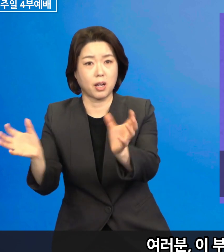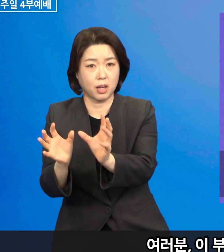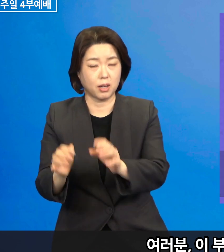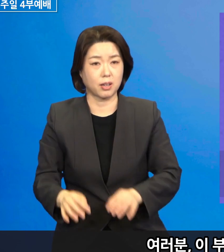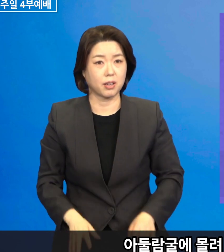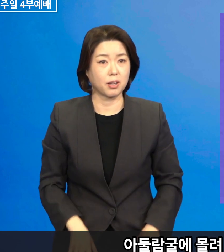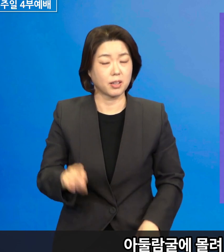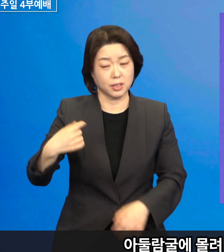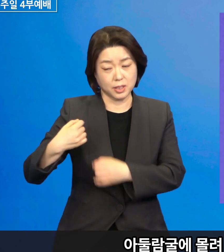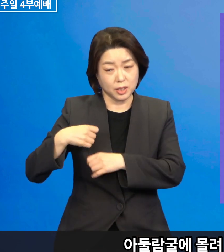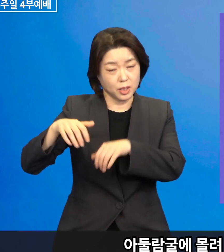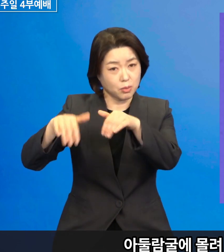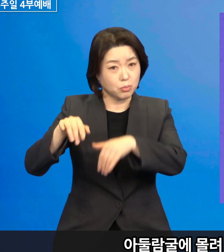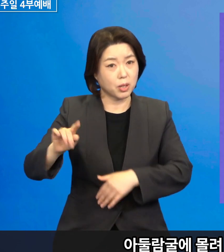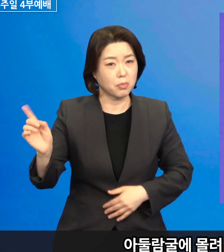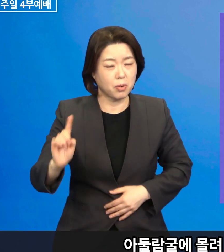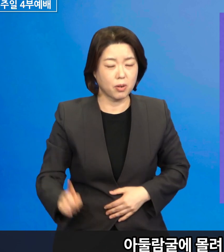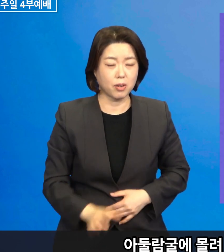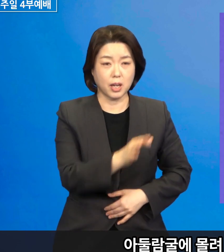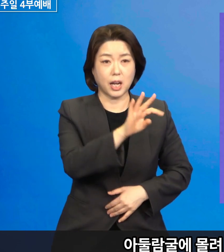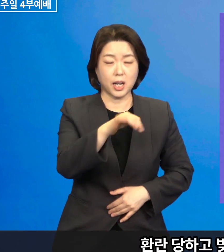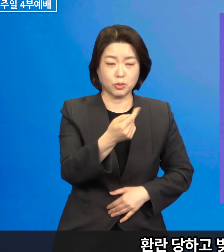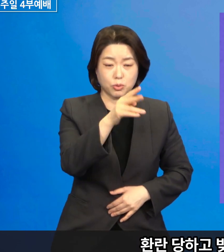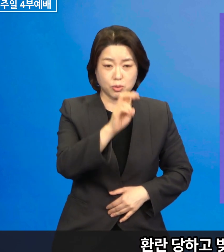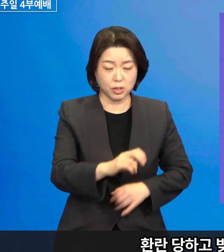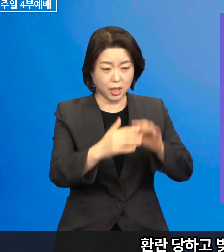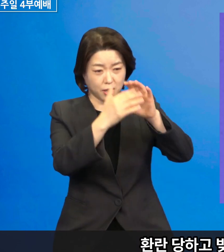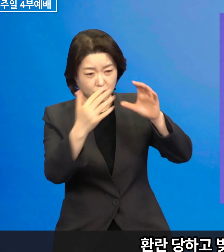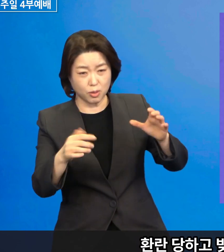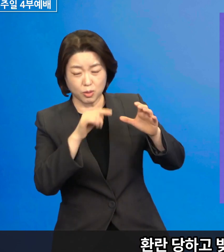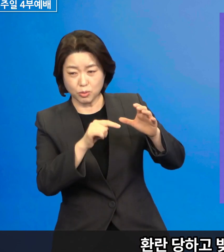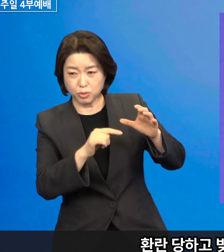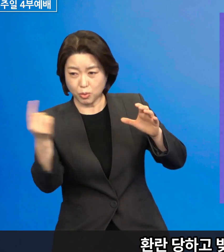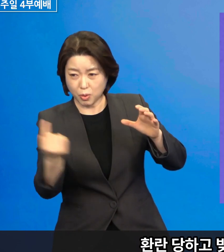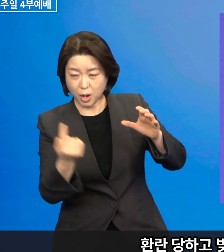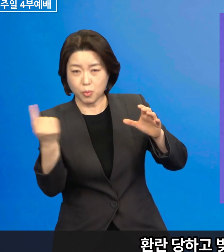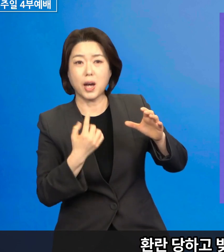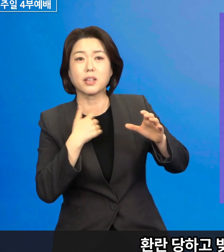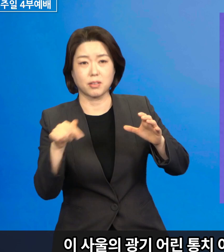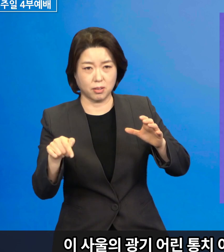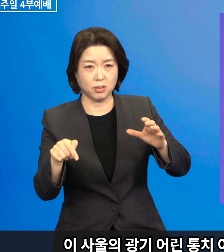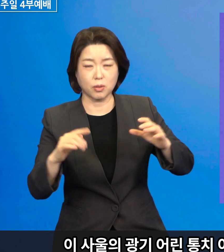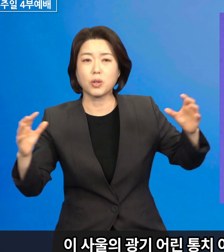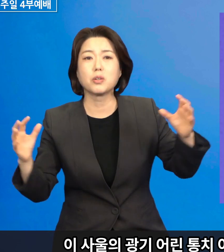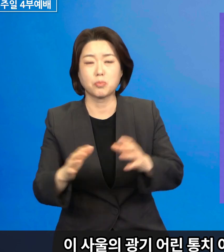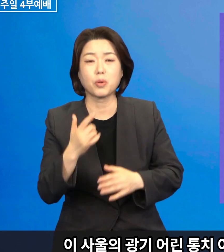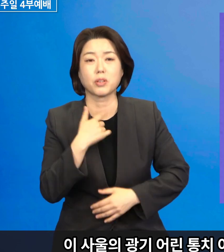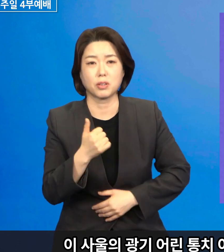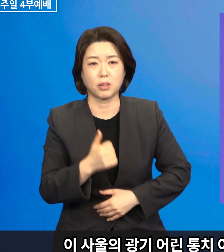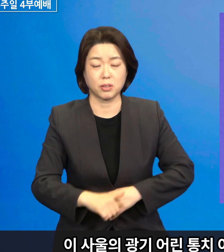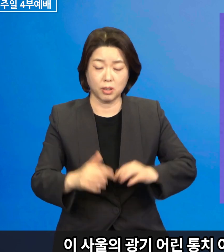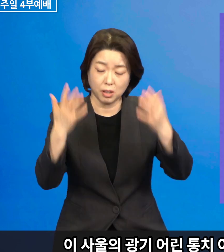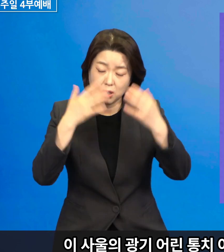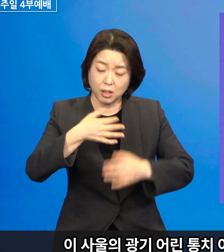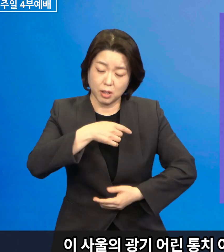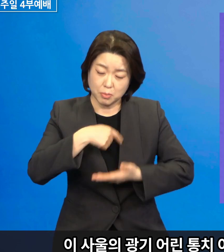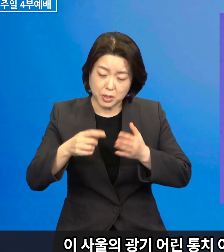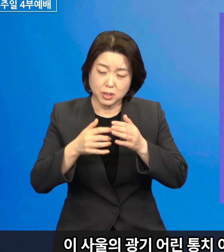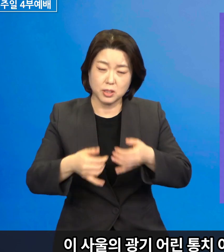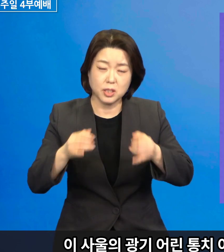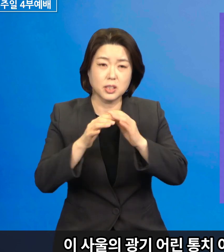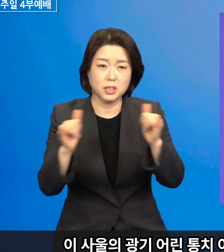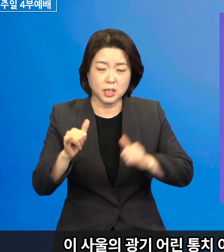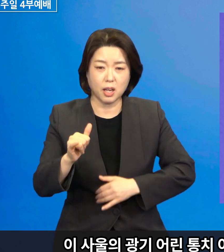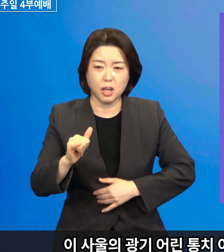누구죠? 아둘람 굴에 몰려왔던 사람들입니다. 환난당하고 빚진 자, 원통한 자. 이 사울의 이 광기